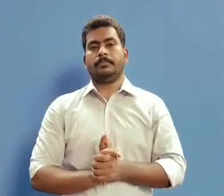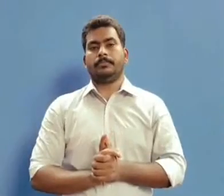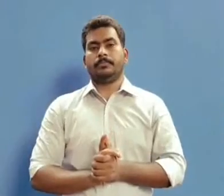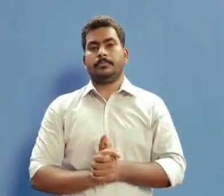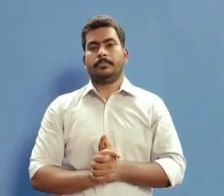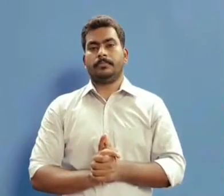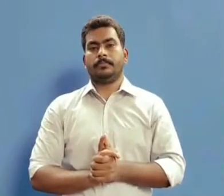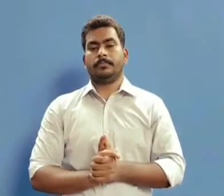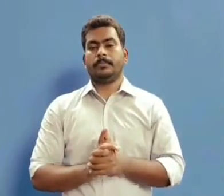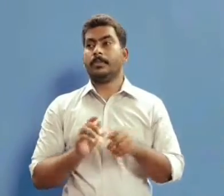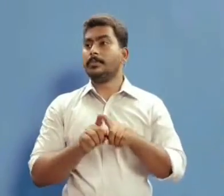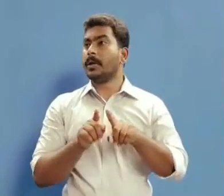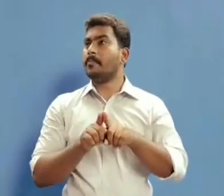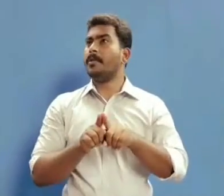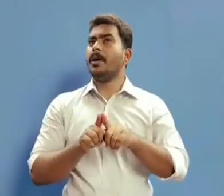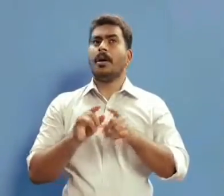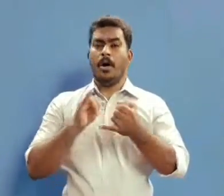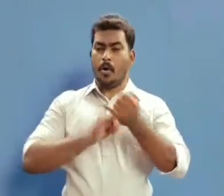പൊതുസ്ഥലങ്ങളിൽ തുപ്പാതിരിക്കുക.